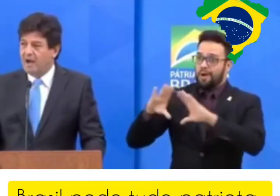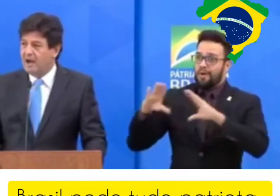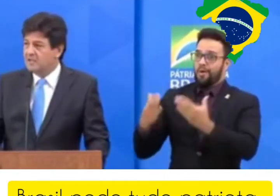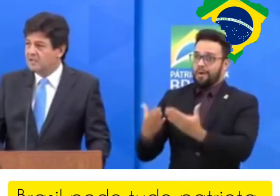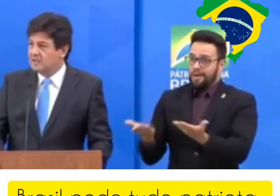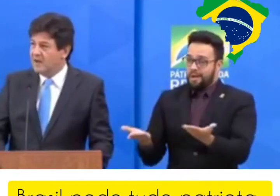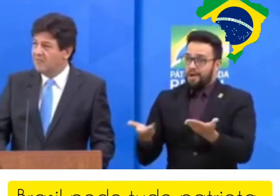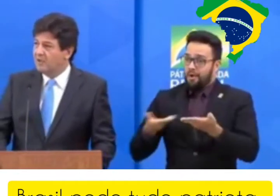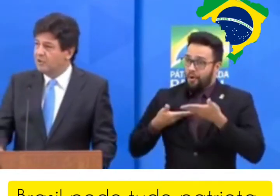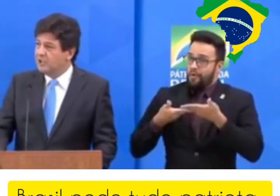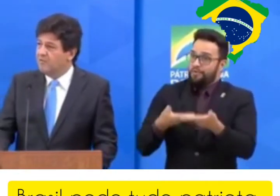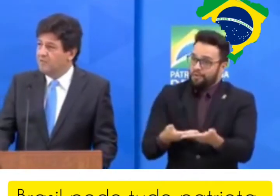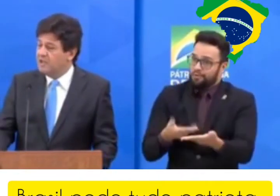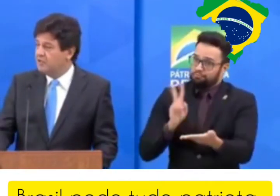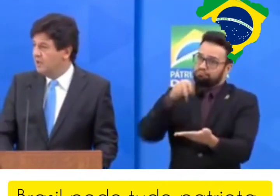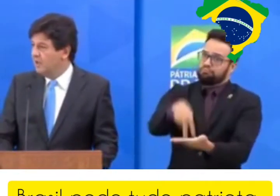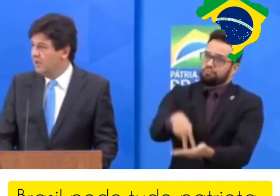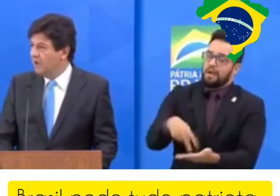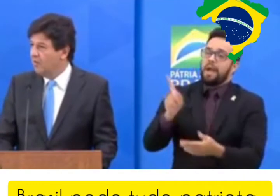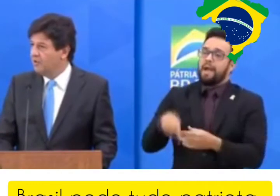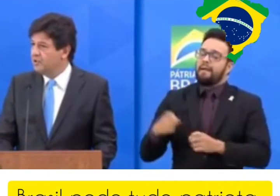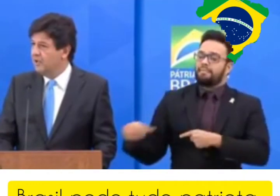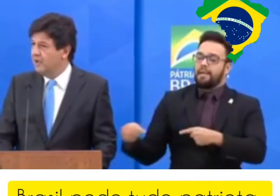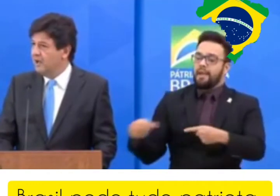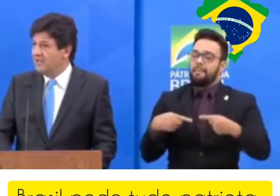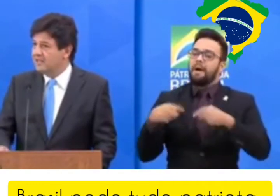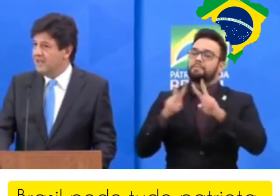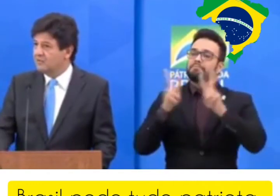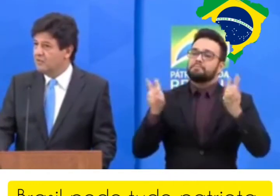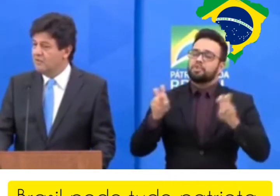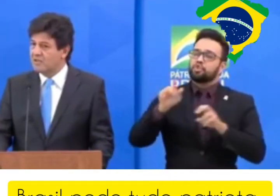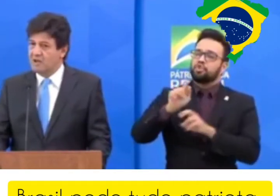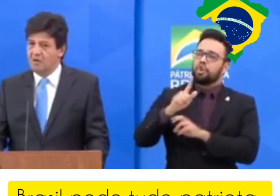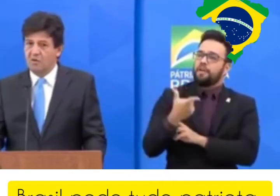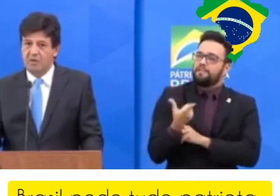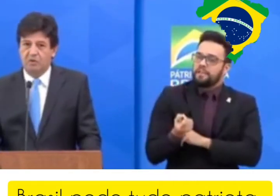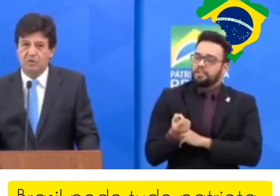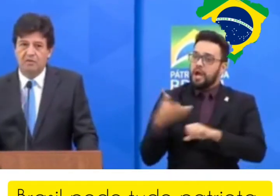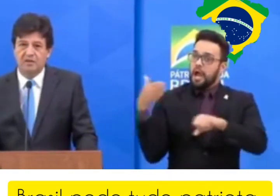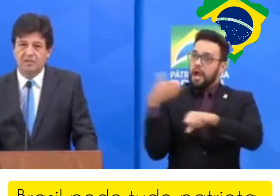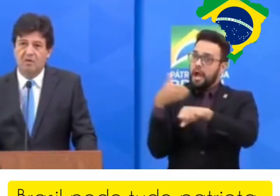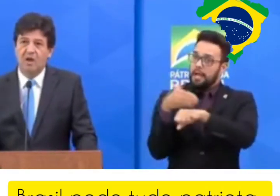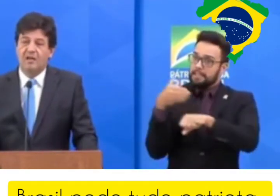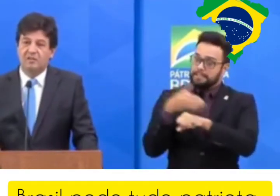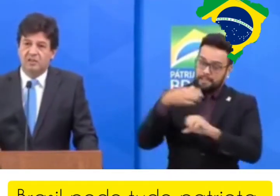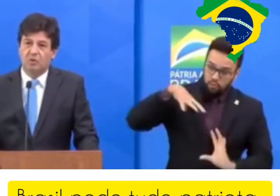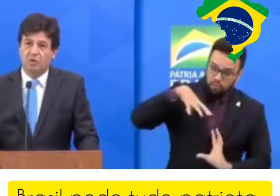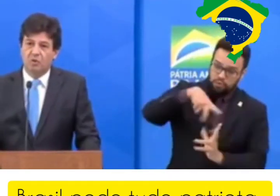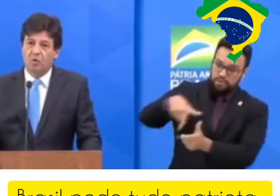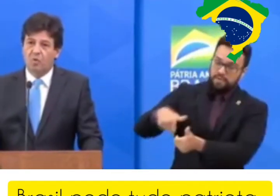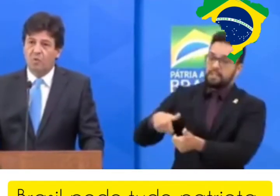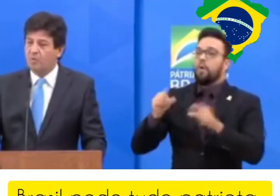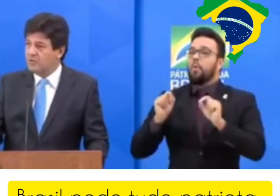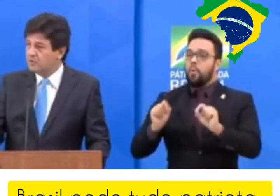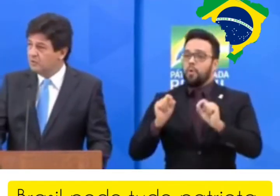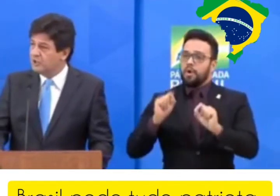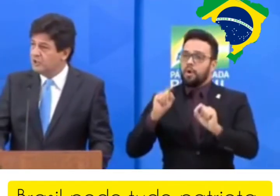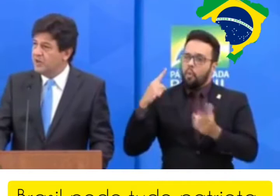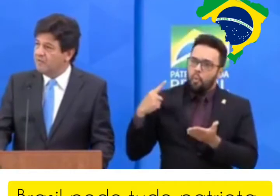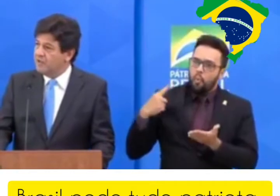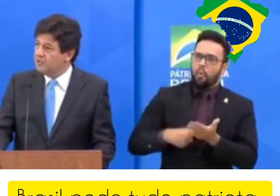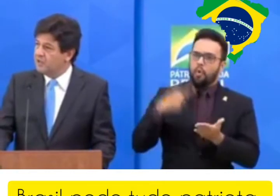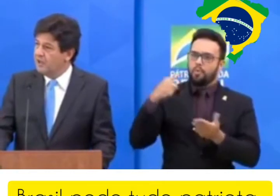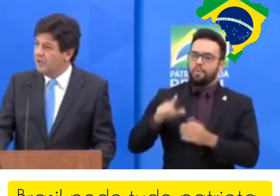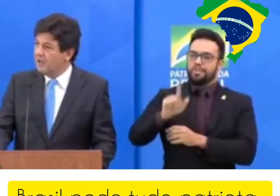fruto do debate que se trava no G20, aonde acesso universal e cobertura universal se tornou o compromisso